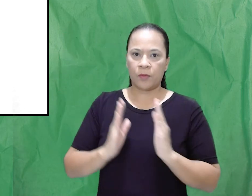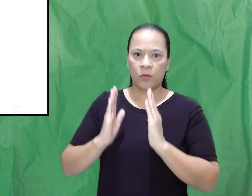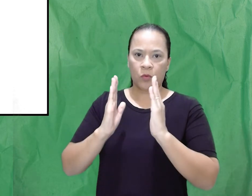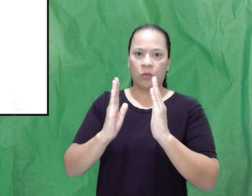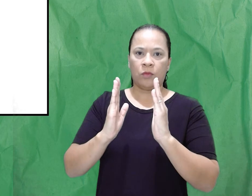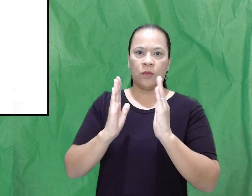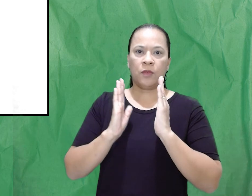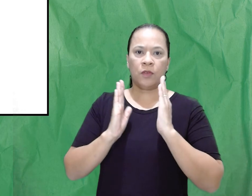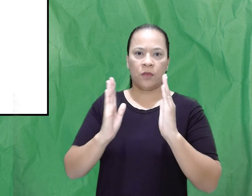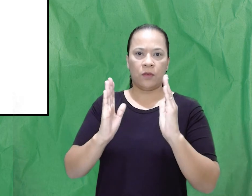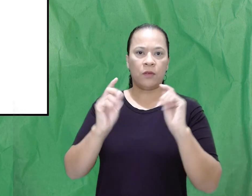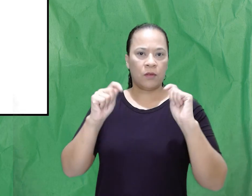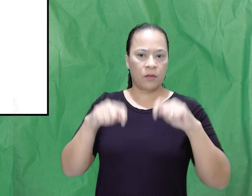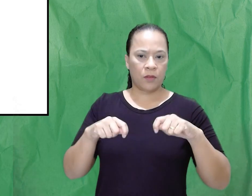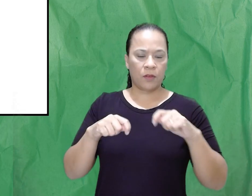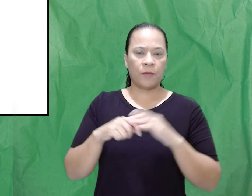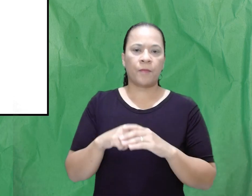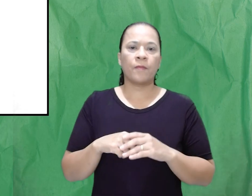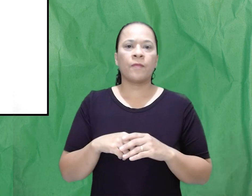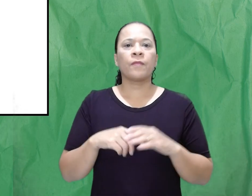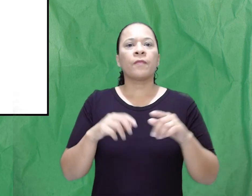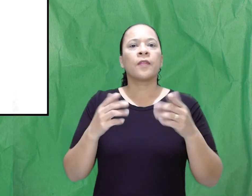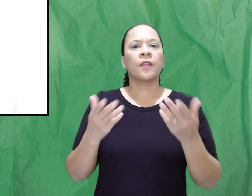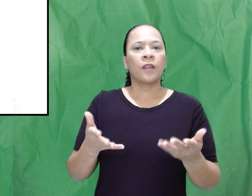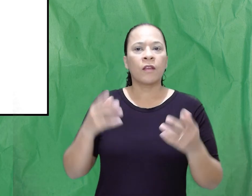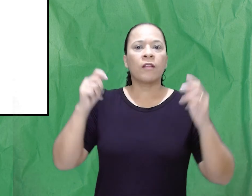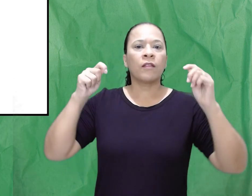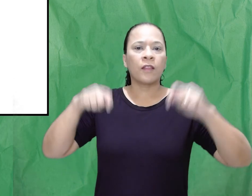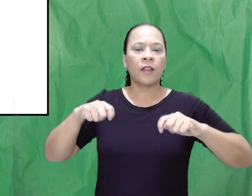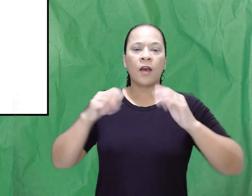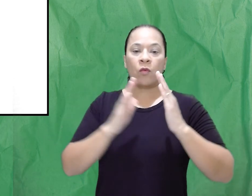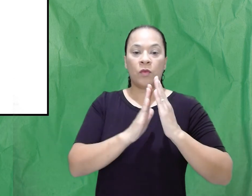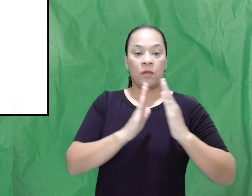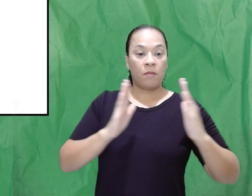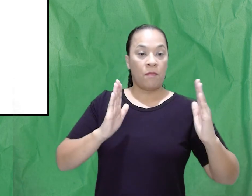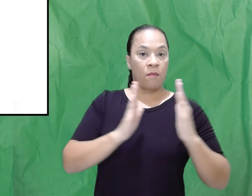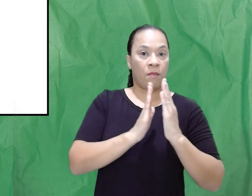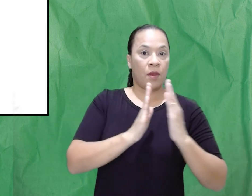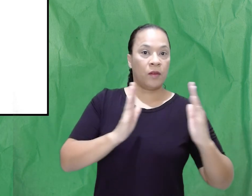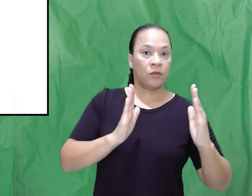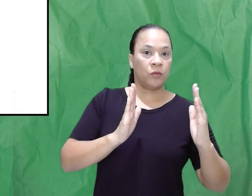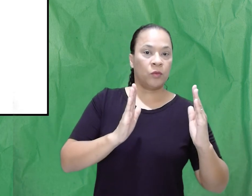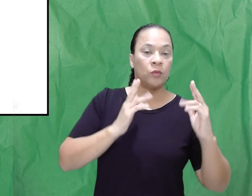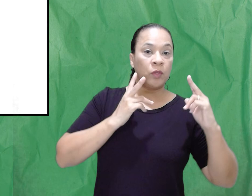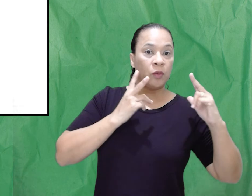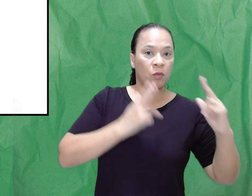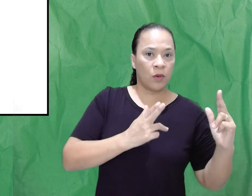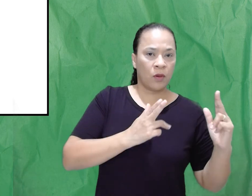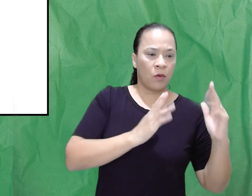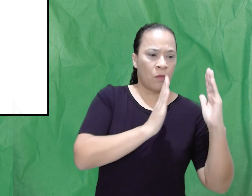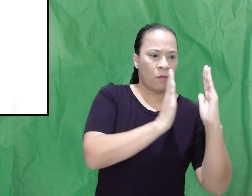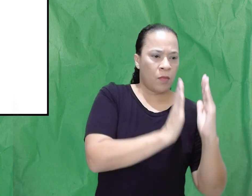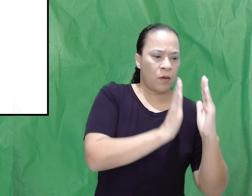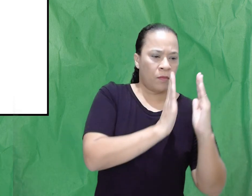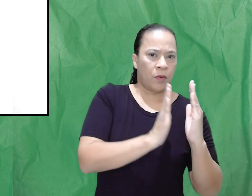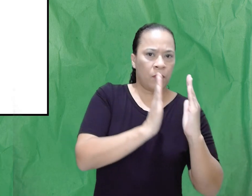Audio, onde eu defino um espaçamento igual entre os elementos.